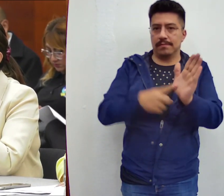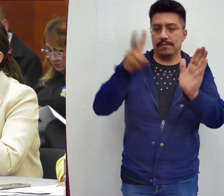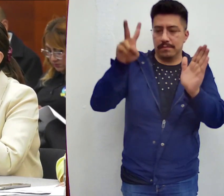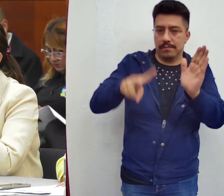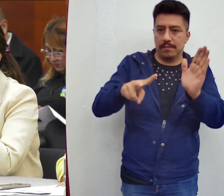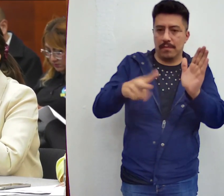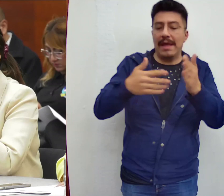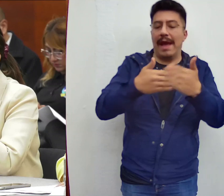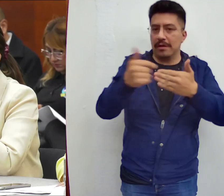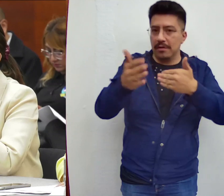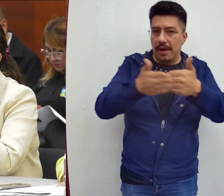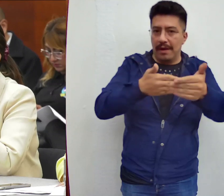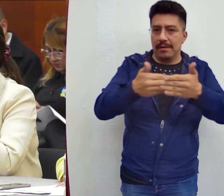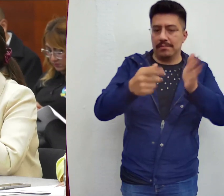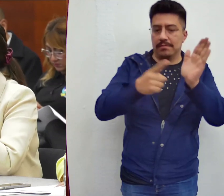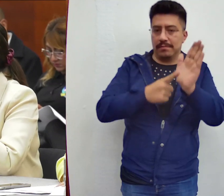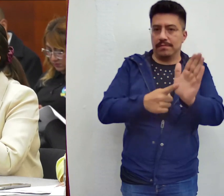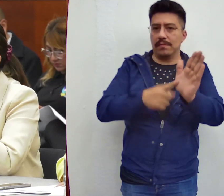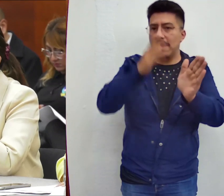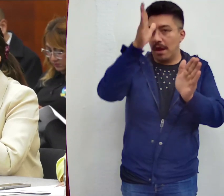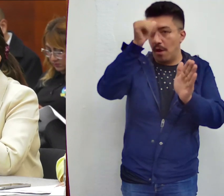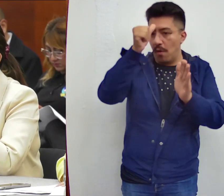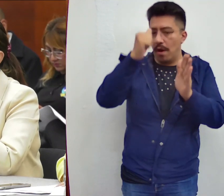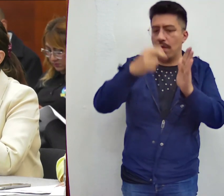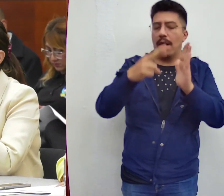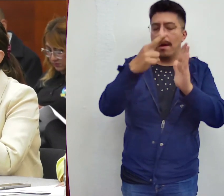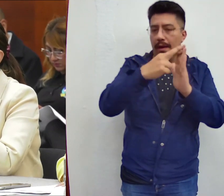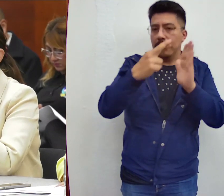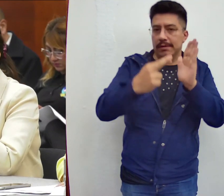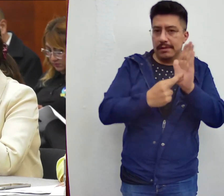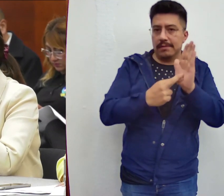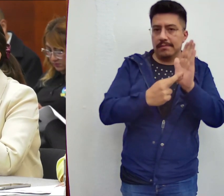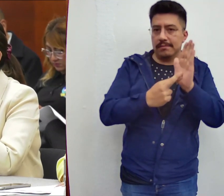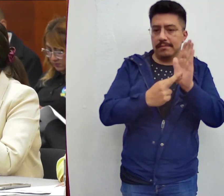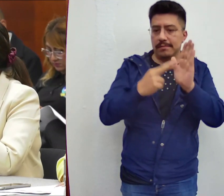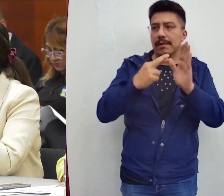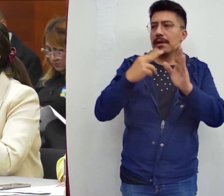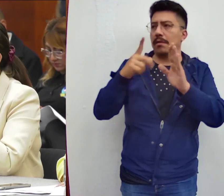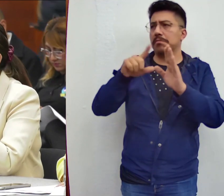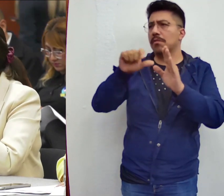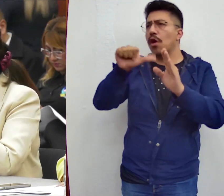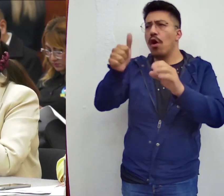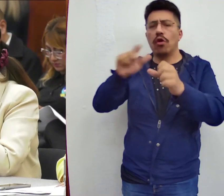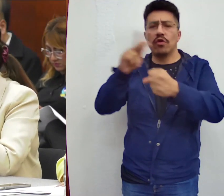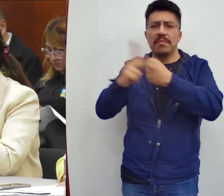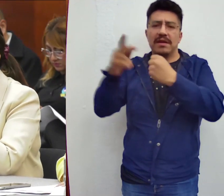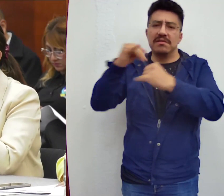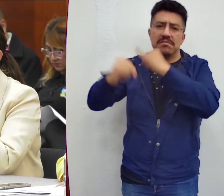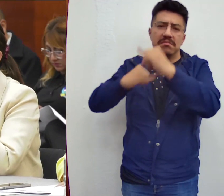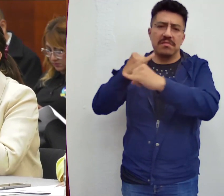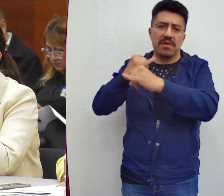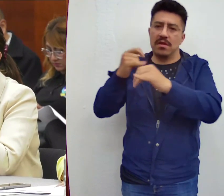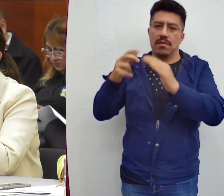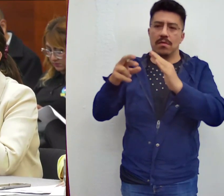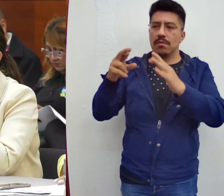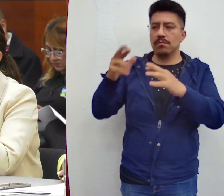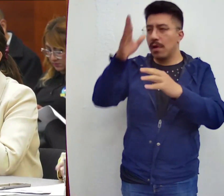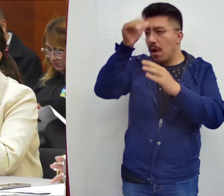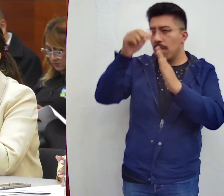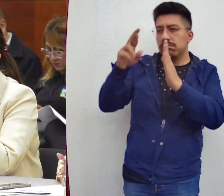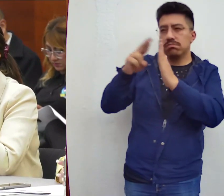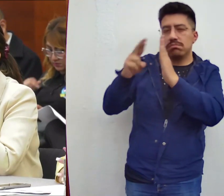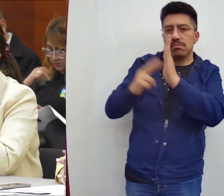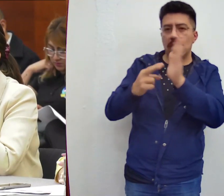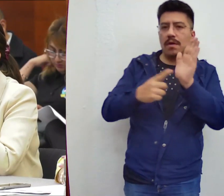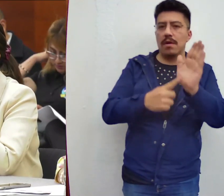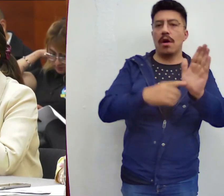realmente actualizada de acuerdo a las normas internacionales, como bien lo mencionó, con la